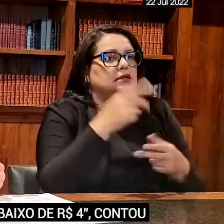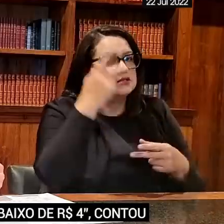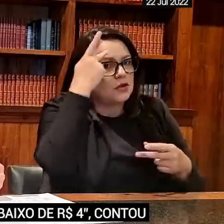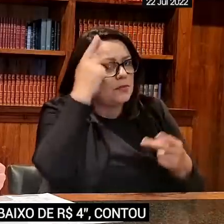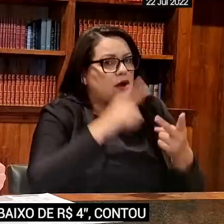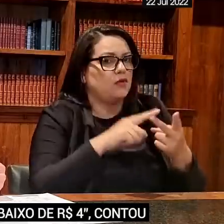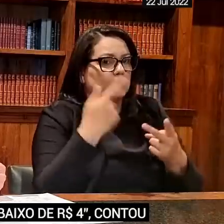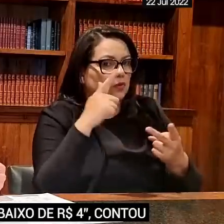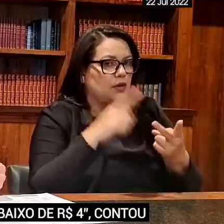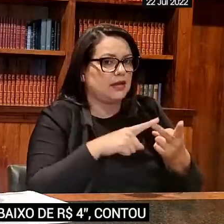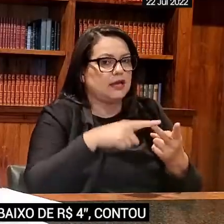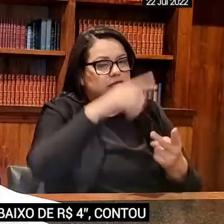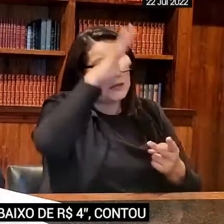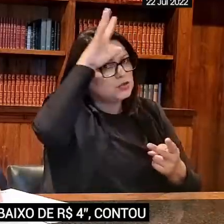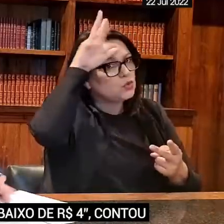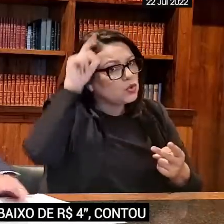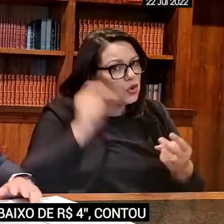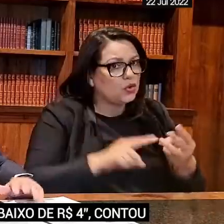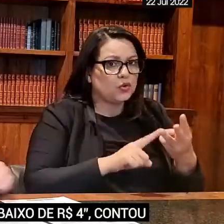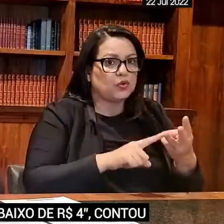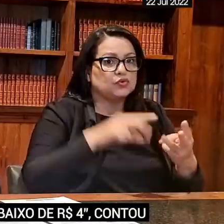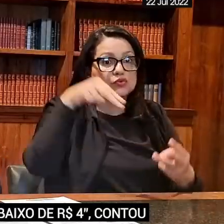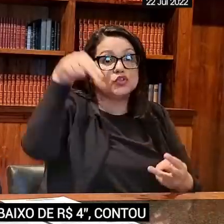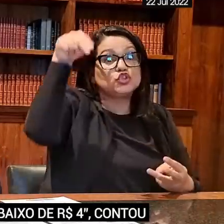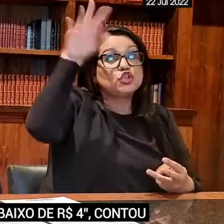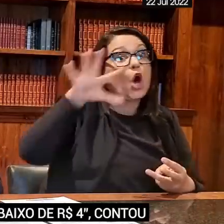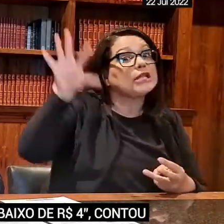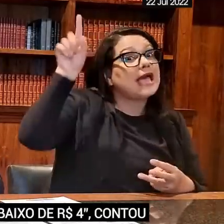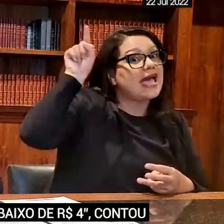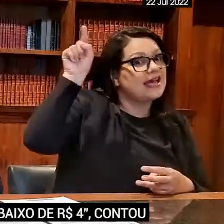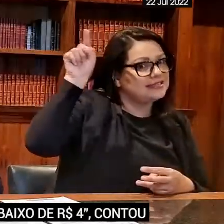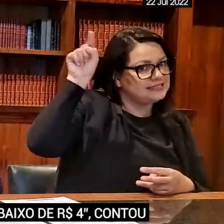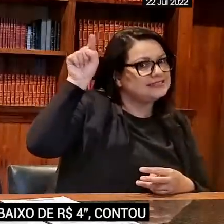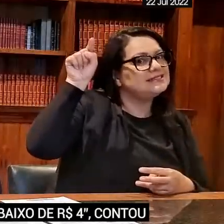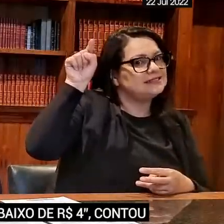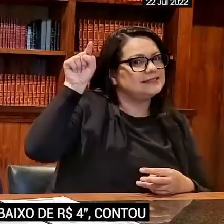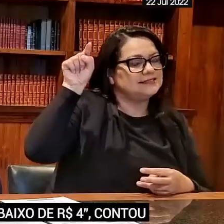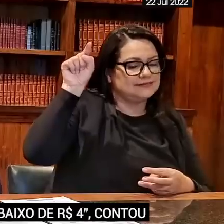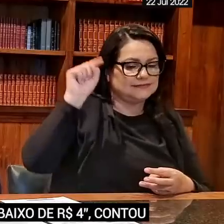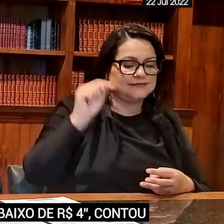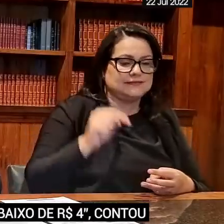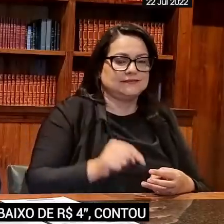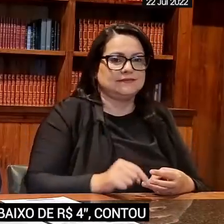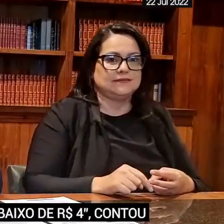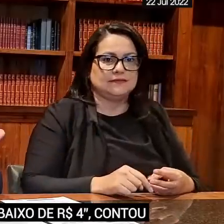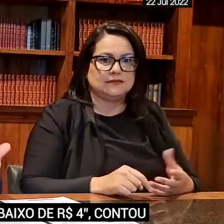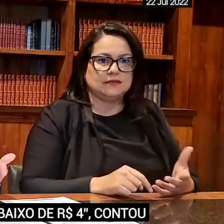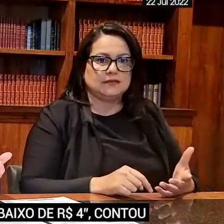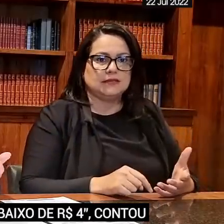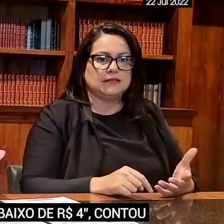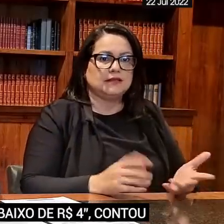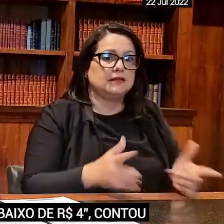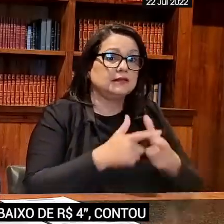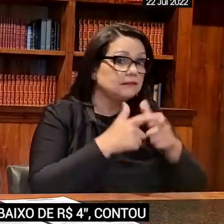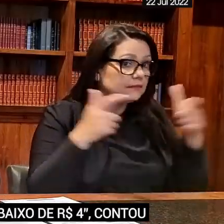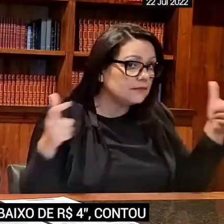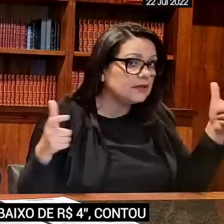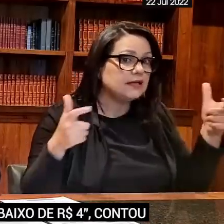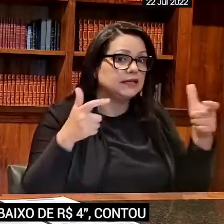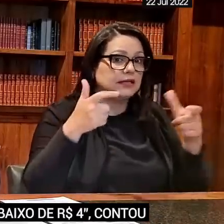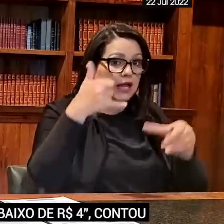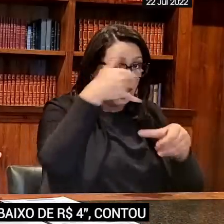Mato Grosso os do Nordeste então o maior número de posse